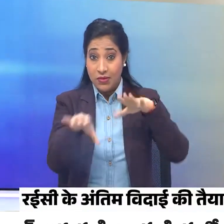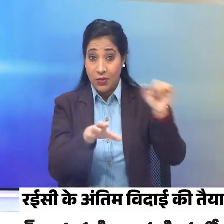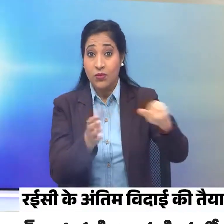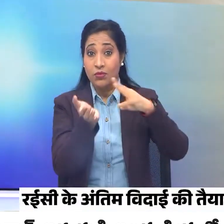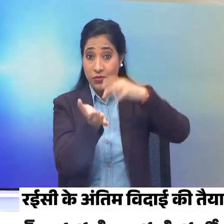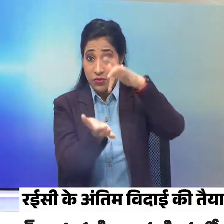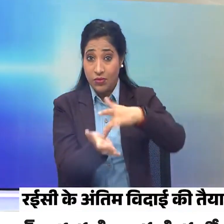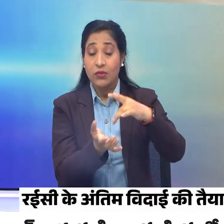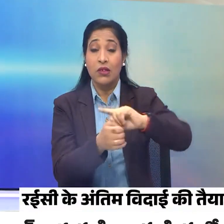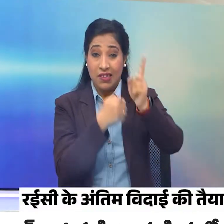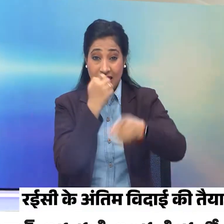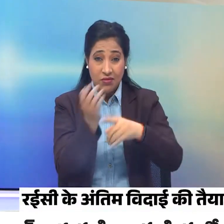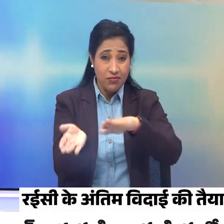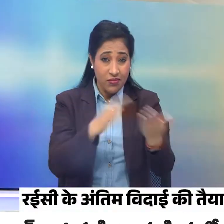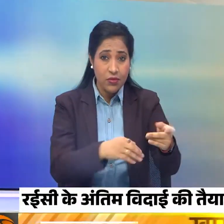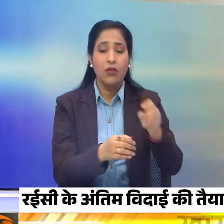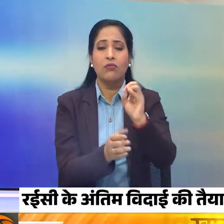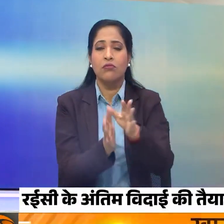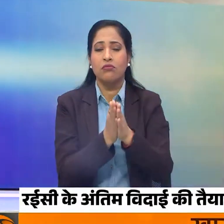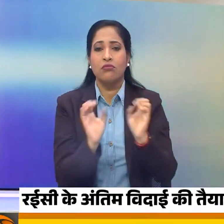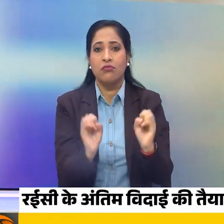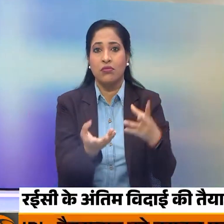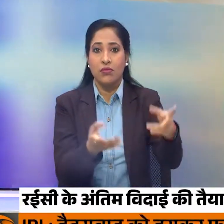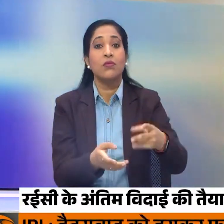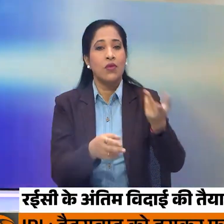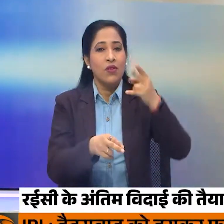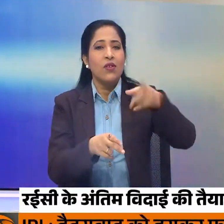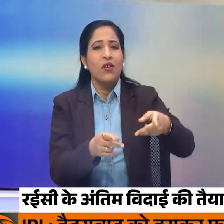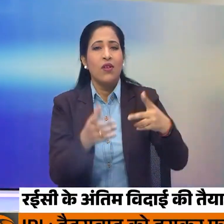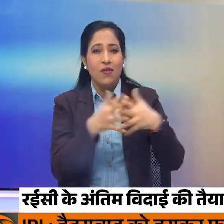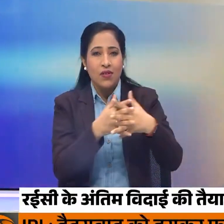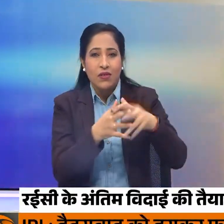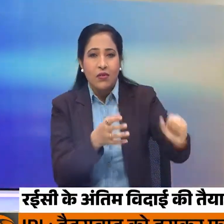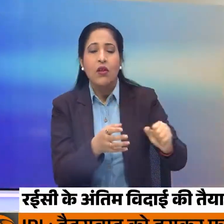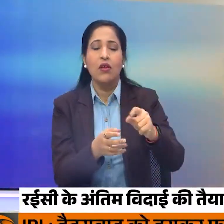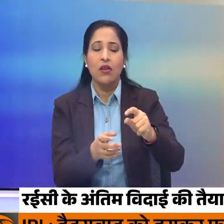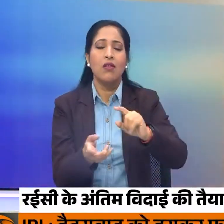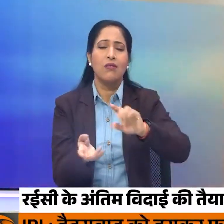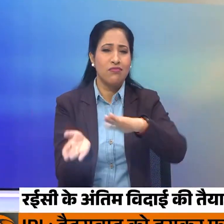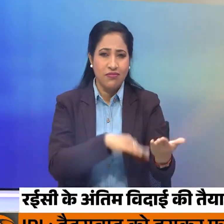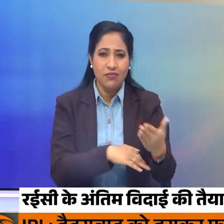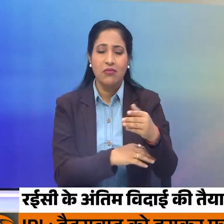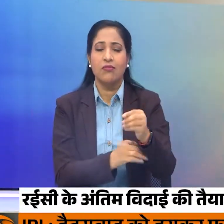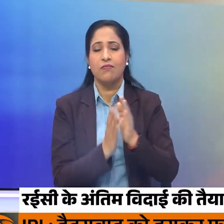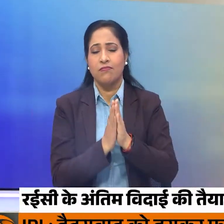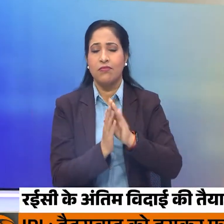में शुरू हुई अंतिम संस्कार की तैयारियां। गुरुवार को दी जाएगी रईसी को अंतिम विदाई।